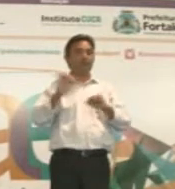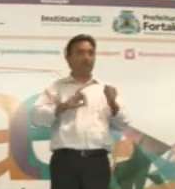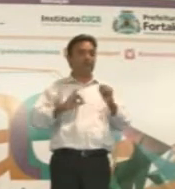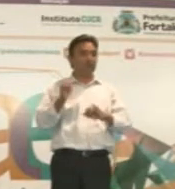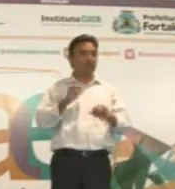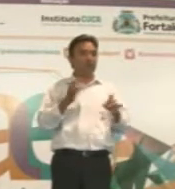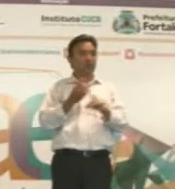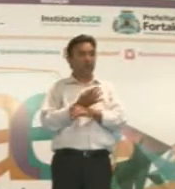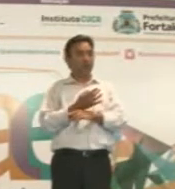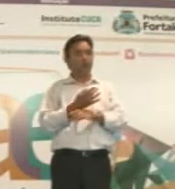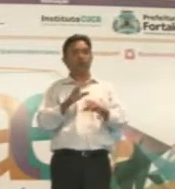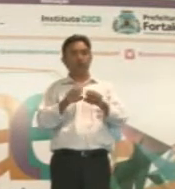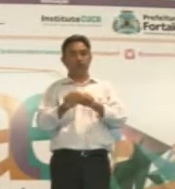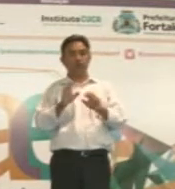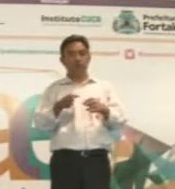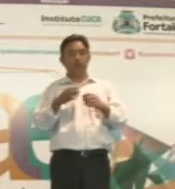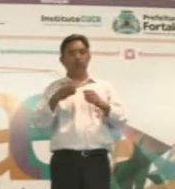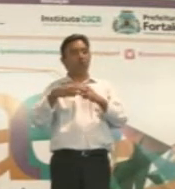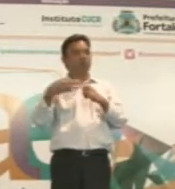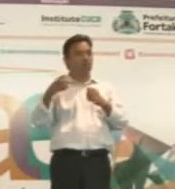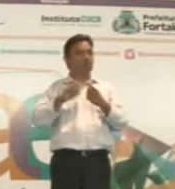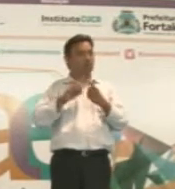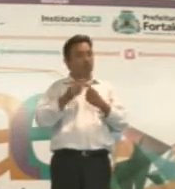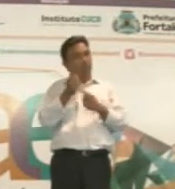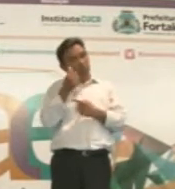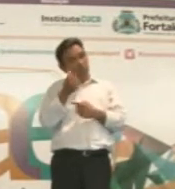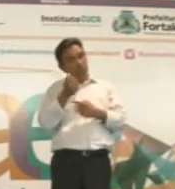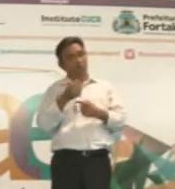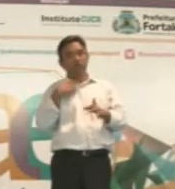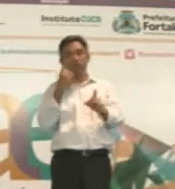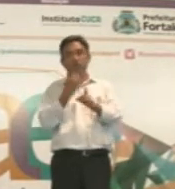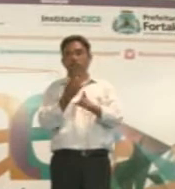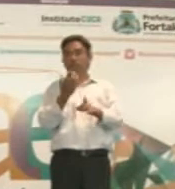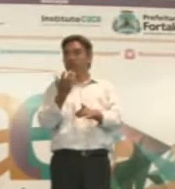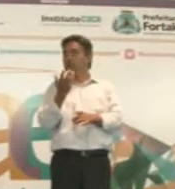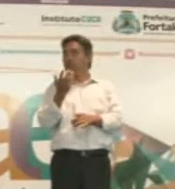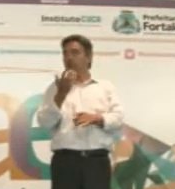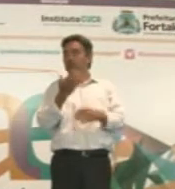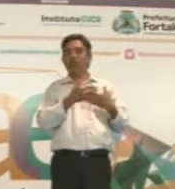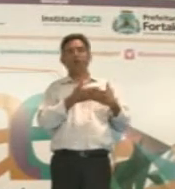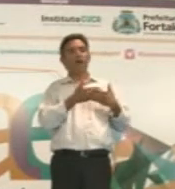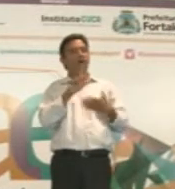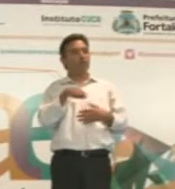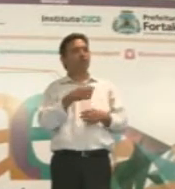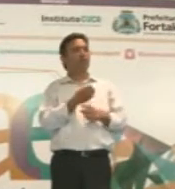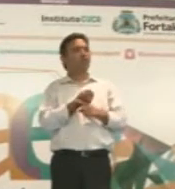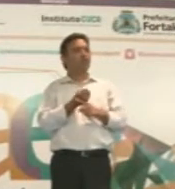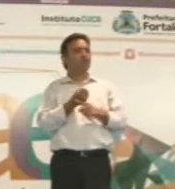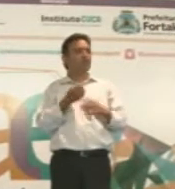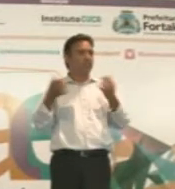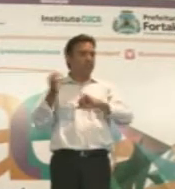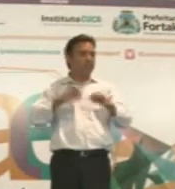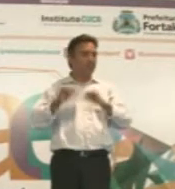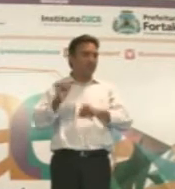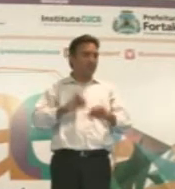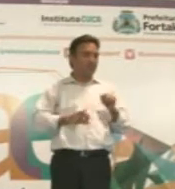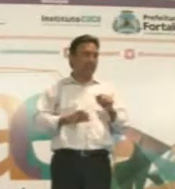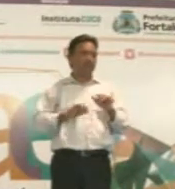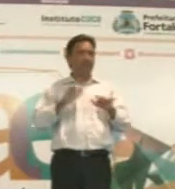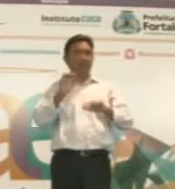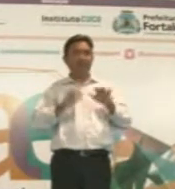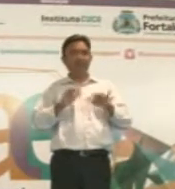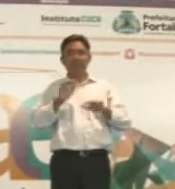terminando o mestrado em Química pela universidade, e aí eu descobri, né, que era a minha grande paixão. Então muitas vezes o aluno ele é pressionado,